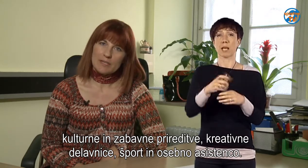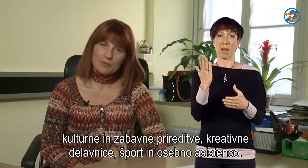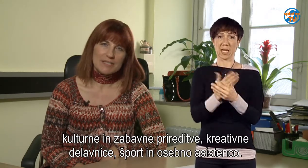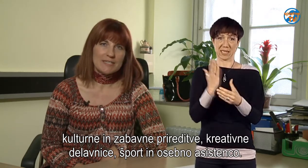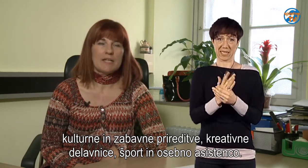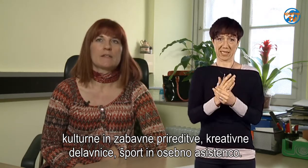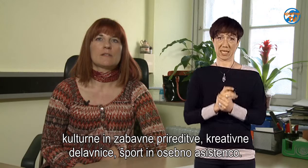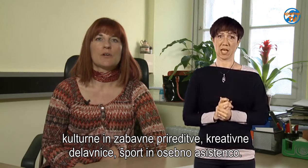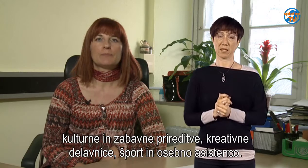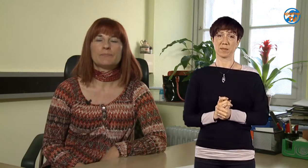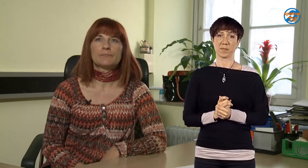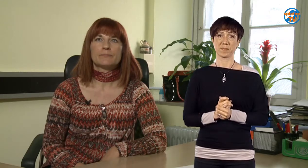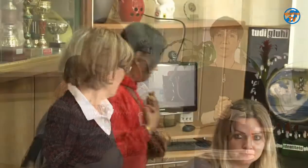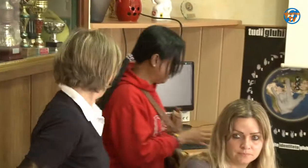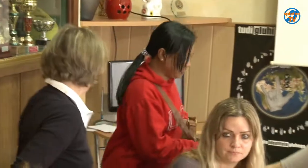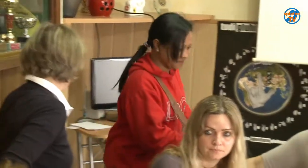osebno asistenco.